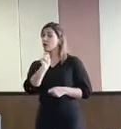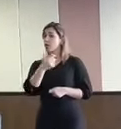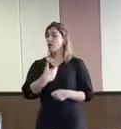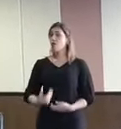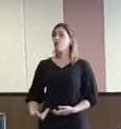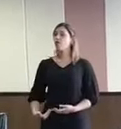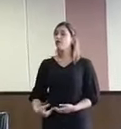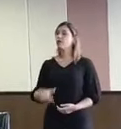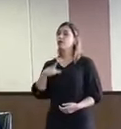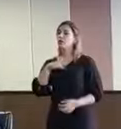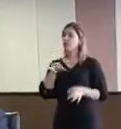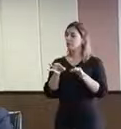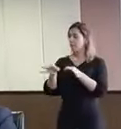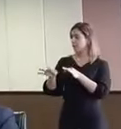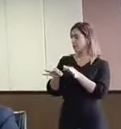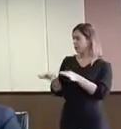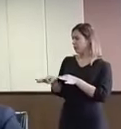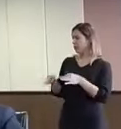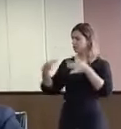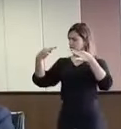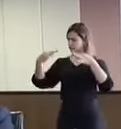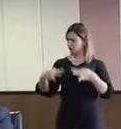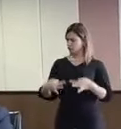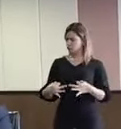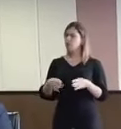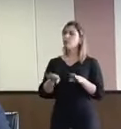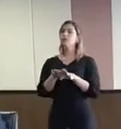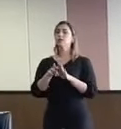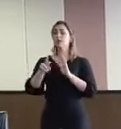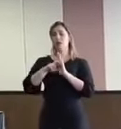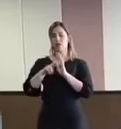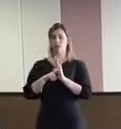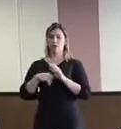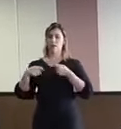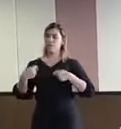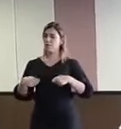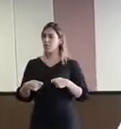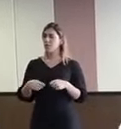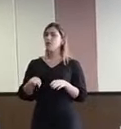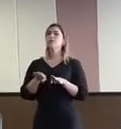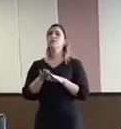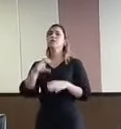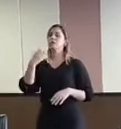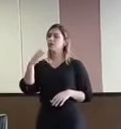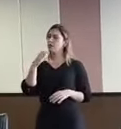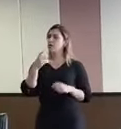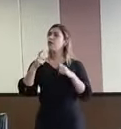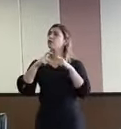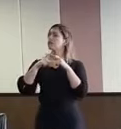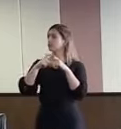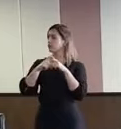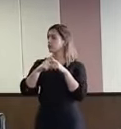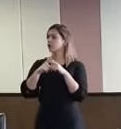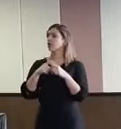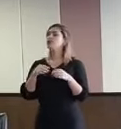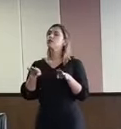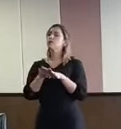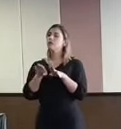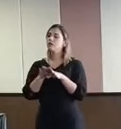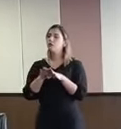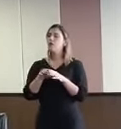Estado é um perfeito alinhamento entre as medidas que têm que ser tomadas no campo da ciência e da medicina com aquelas